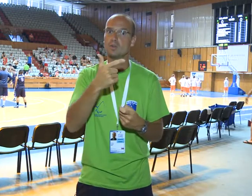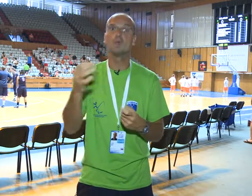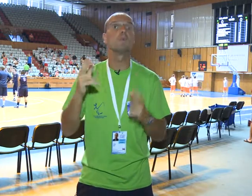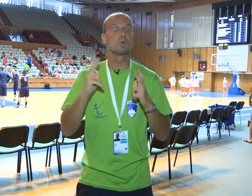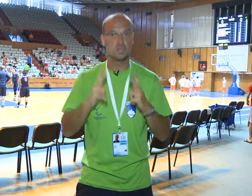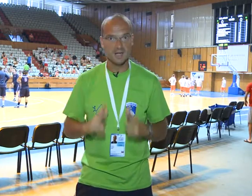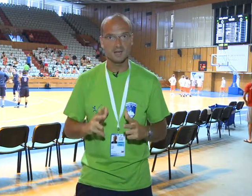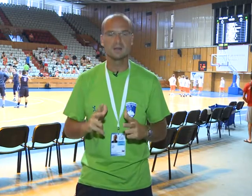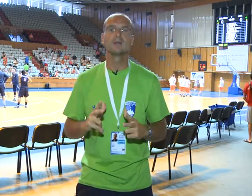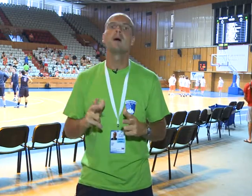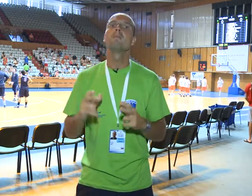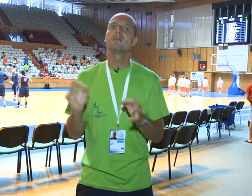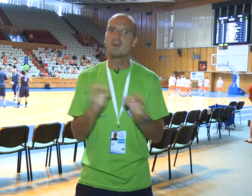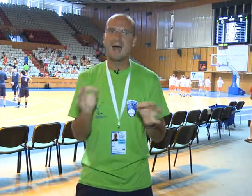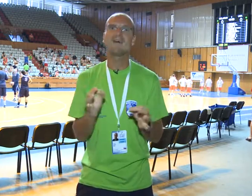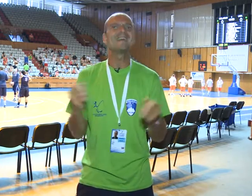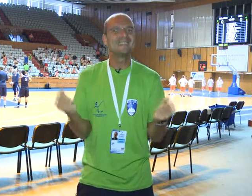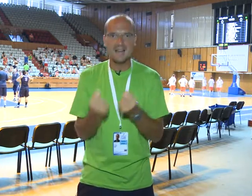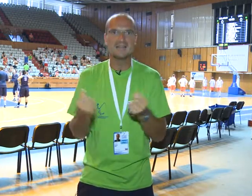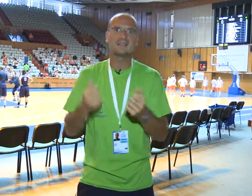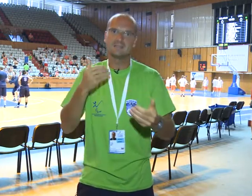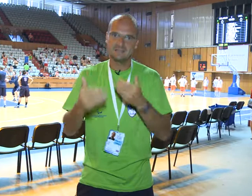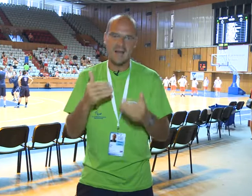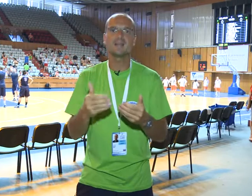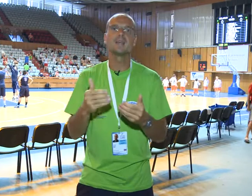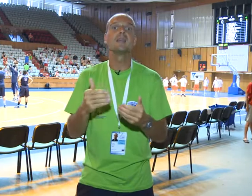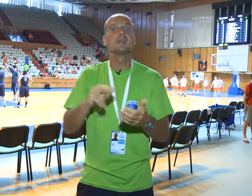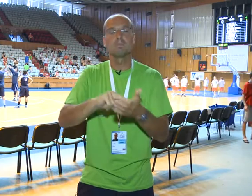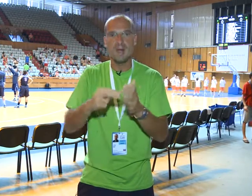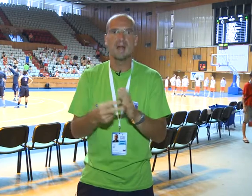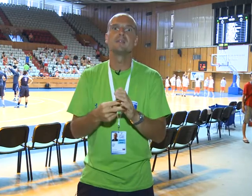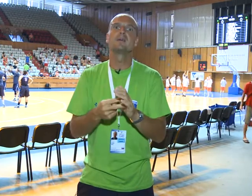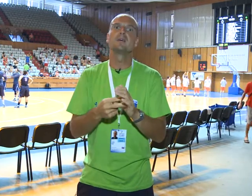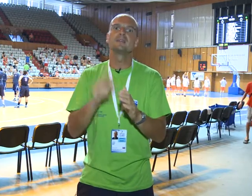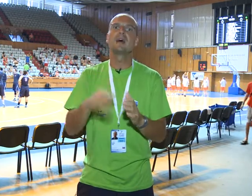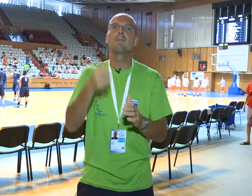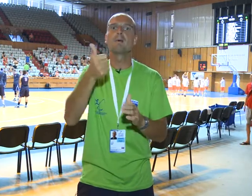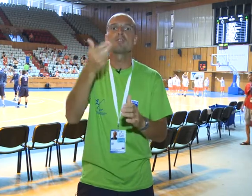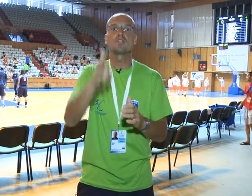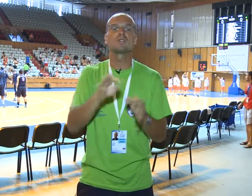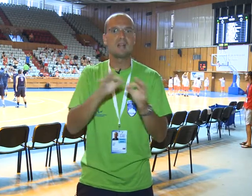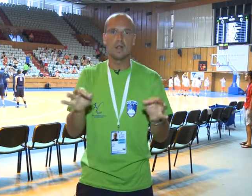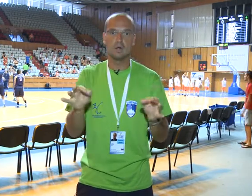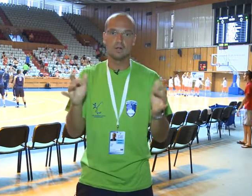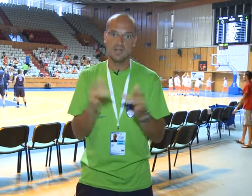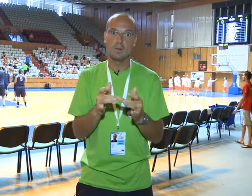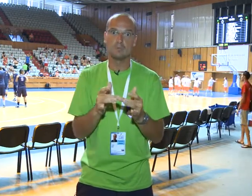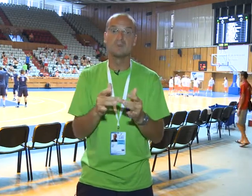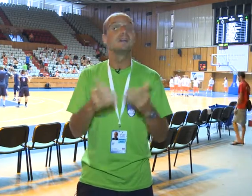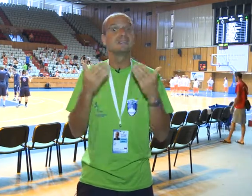dvodnevni počitek, priprave, treningi, sestanki in plan za prvo četrtfinalno tekmo.